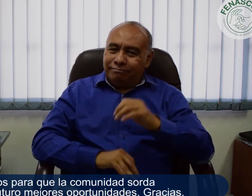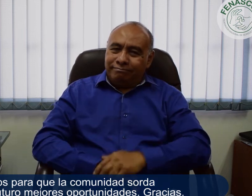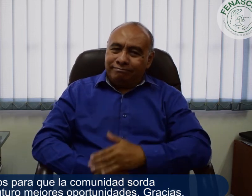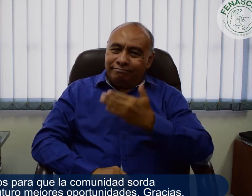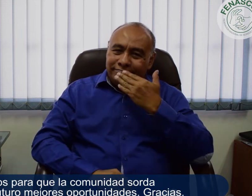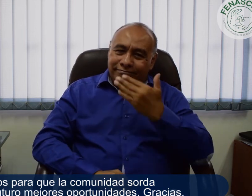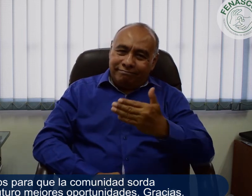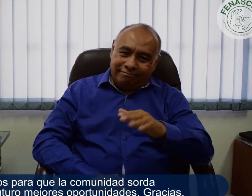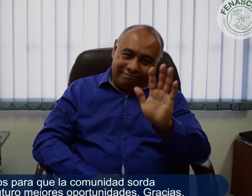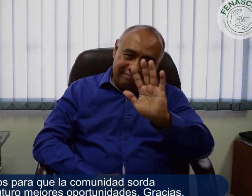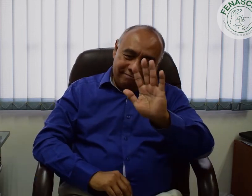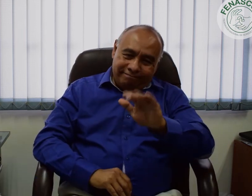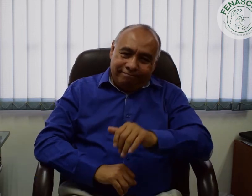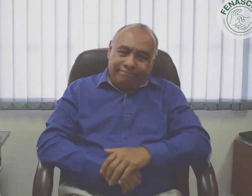mejores oportunidades. Gracias.